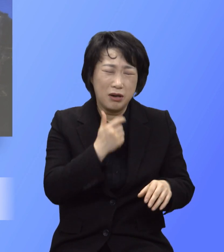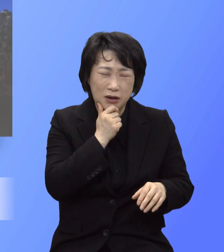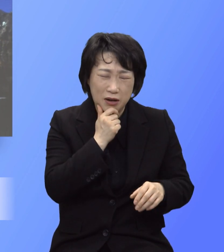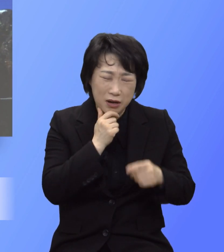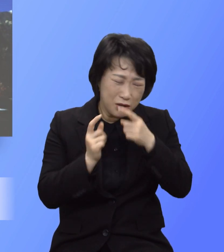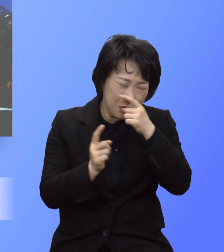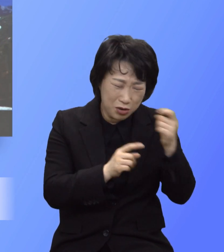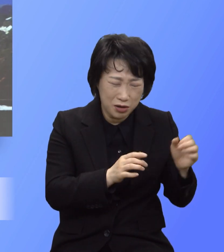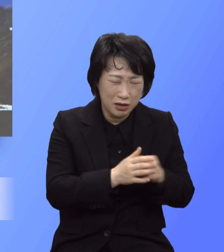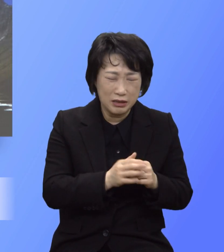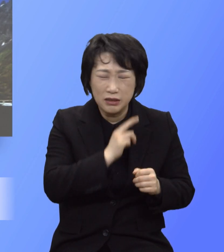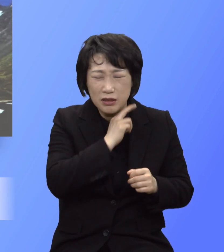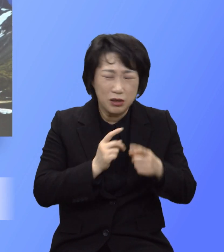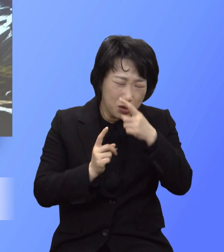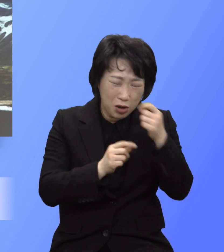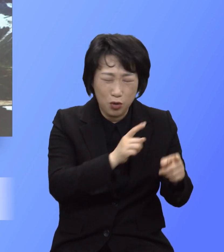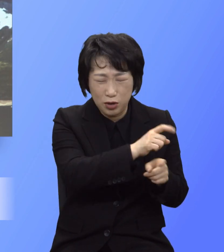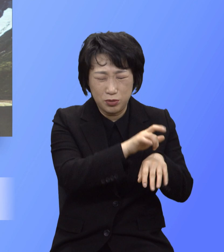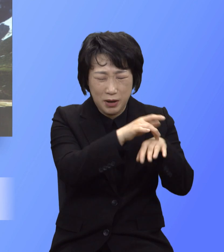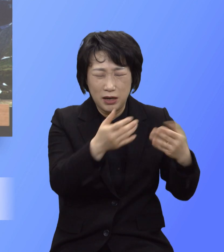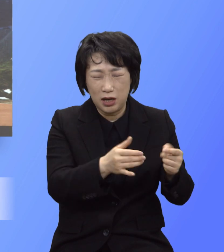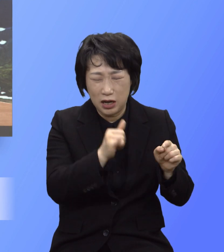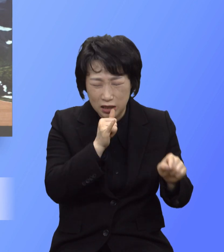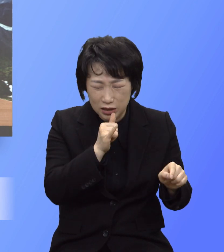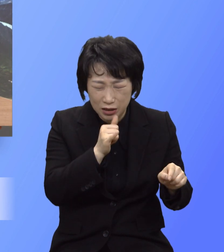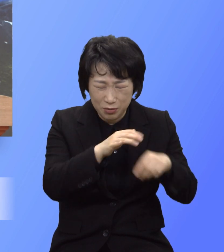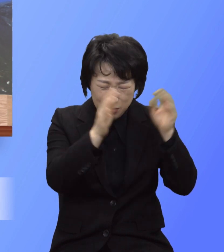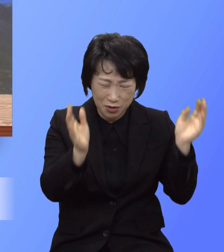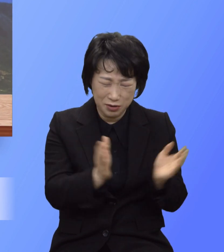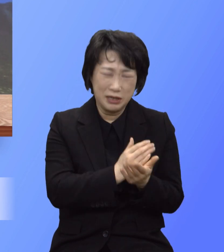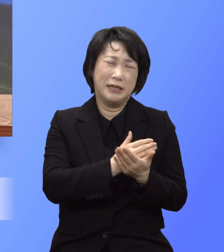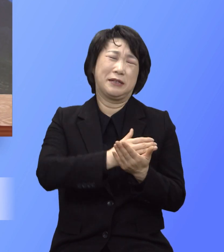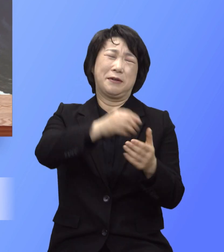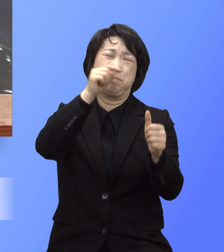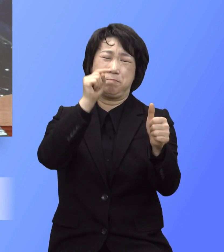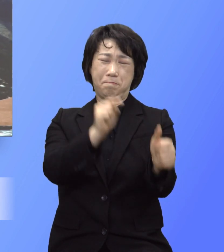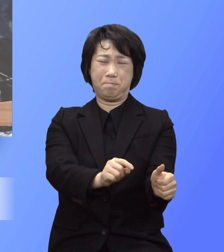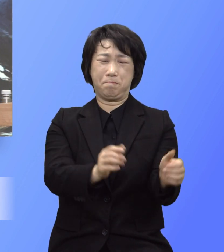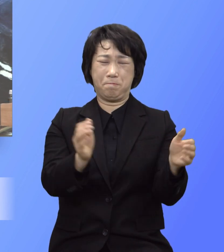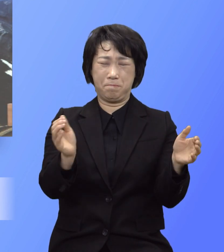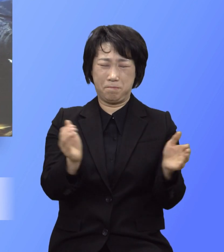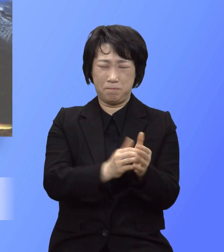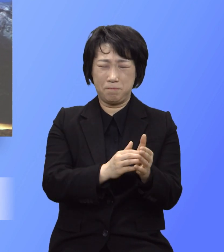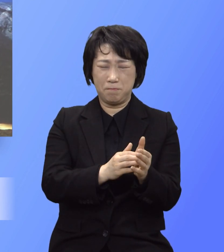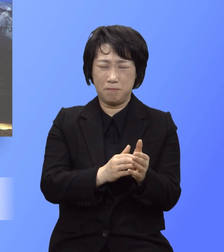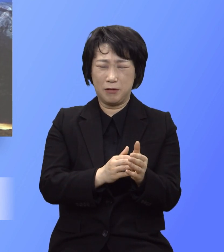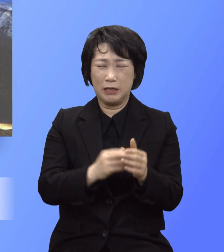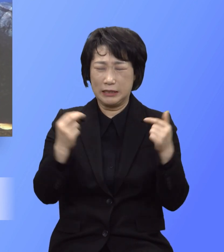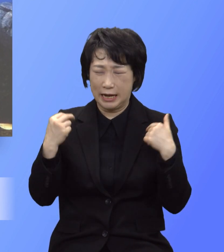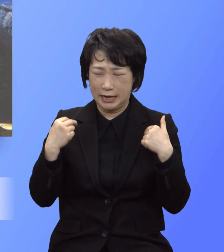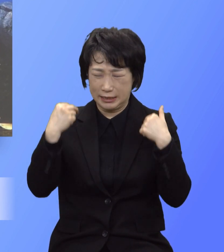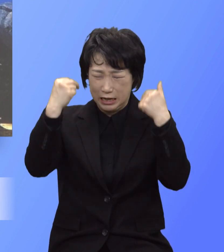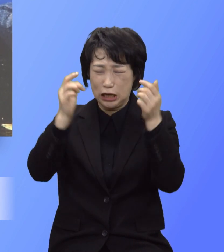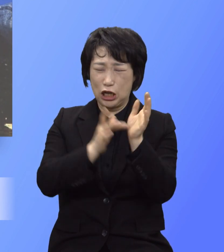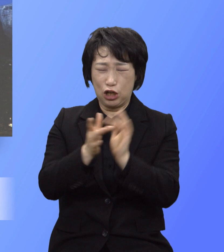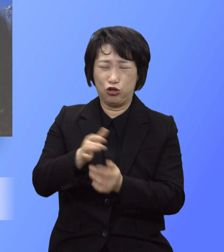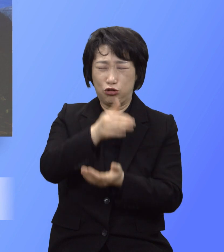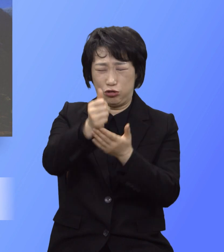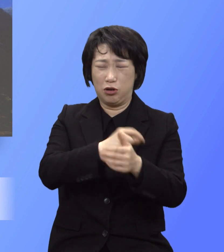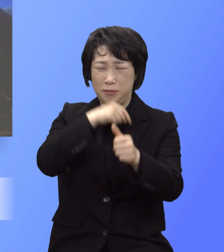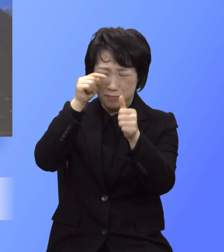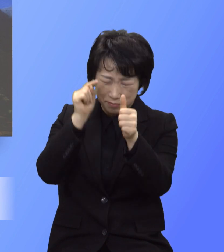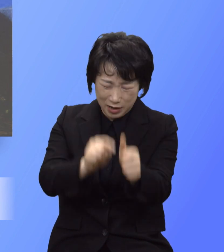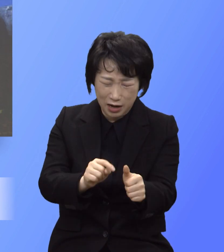유혹하고 유혹하는 마귀 사단 귀신아, 너는 떠나갈지어다. 나세렛 예수